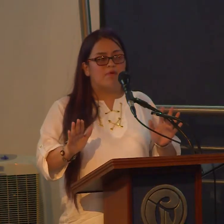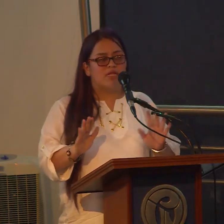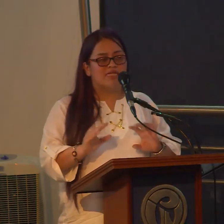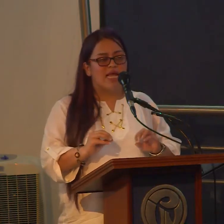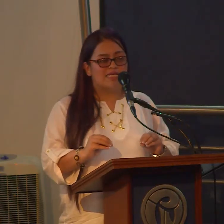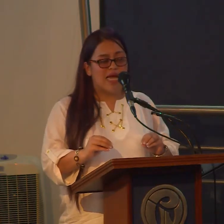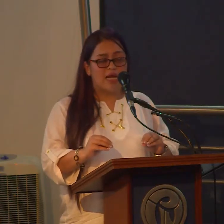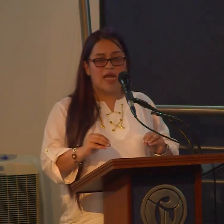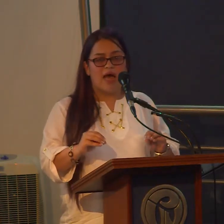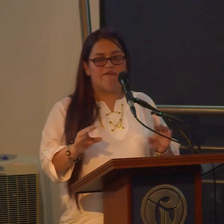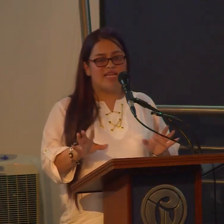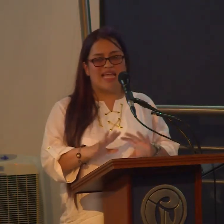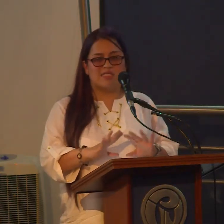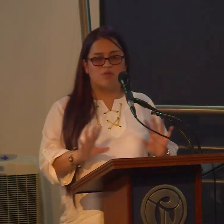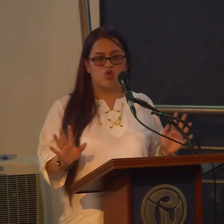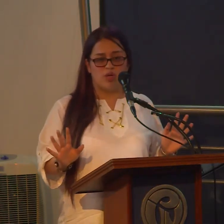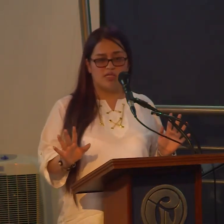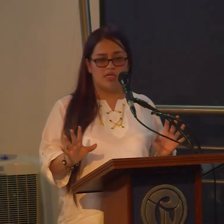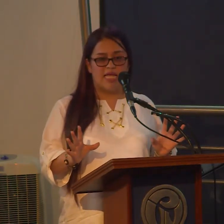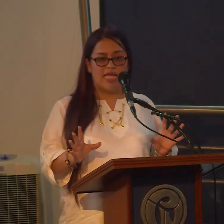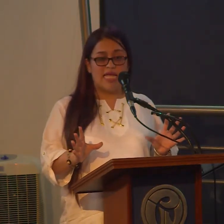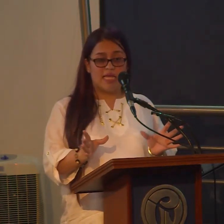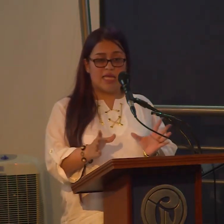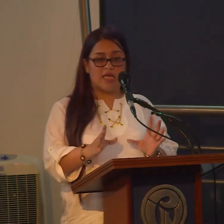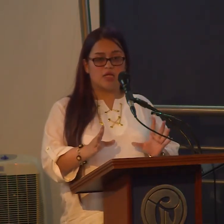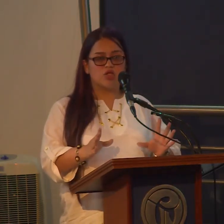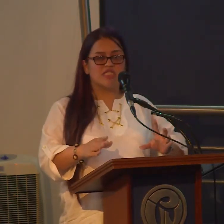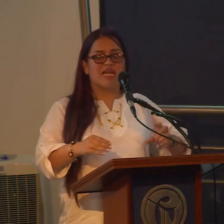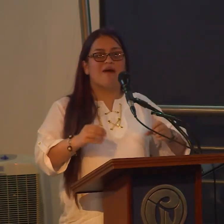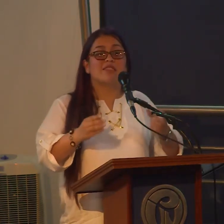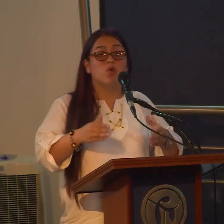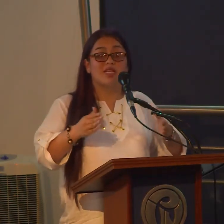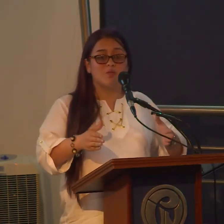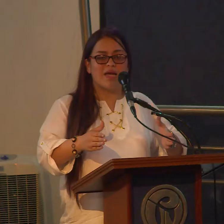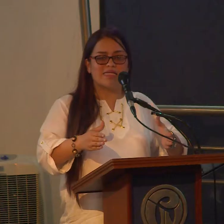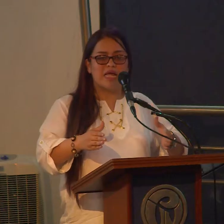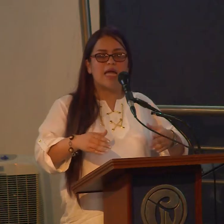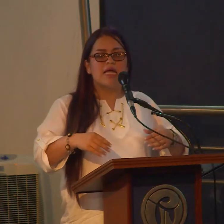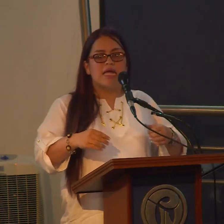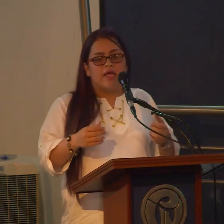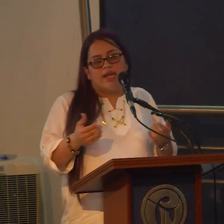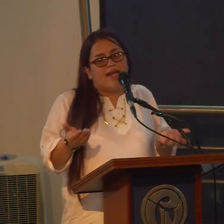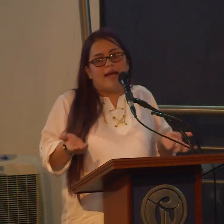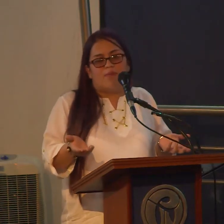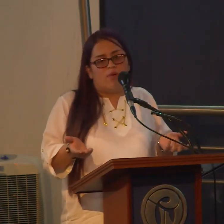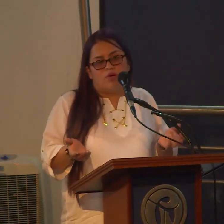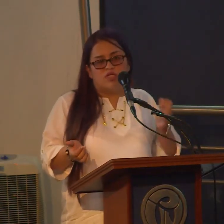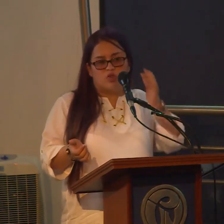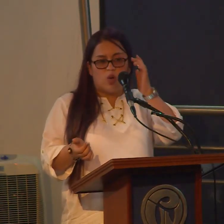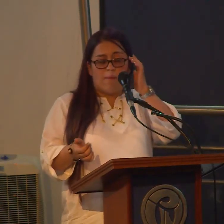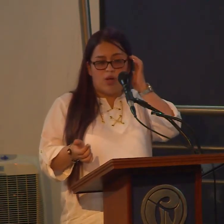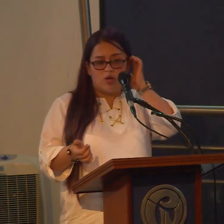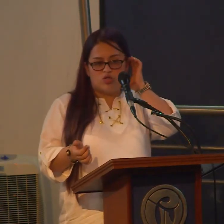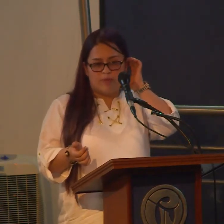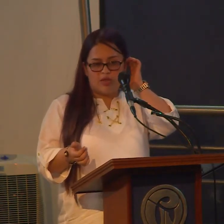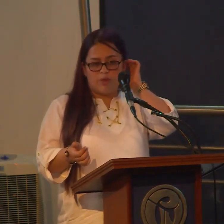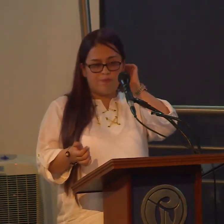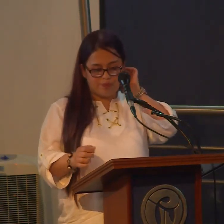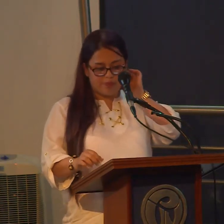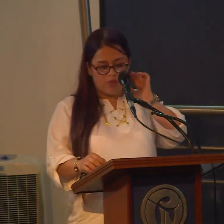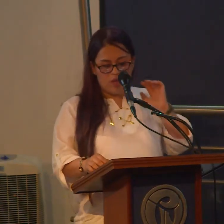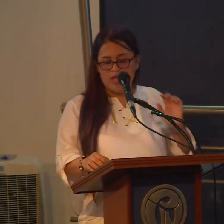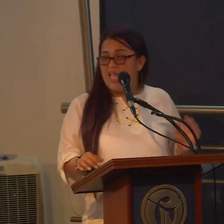para potencializar habilidades motoras y cerraba su respuesta en el campo, en su campo del